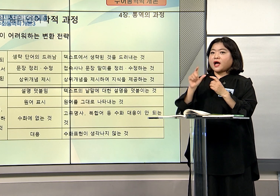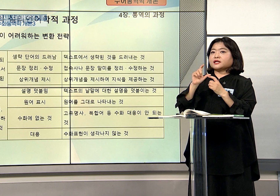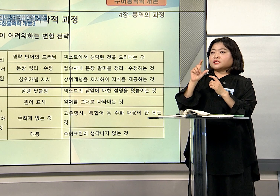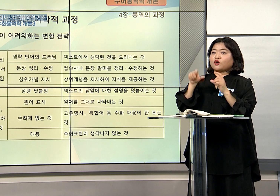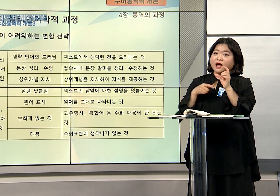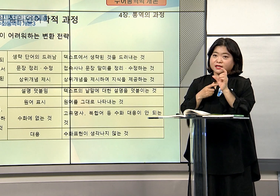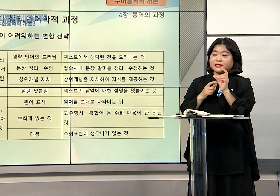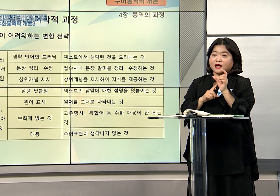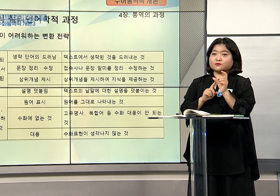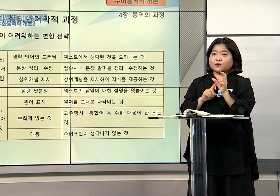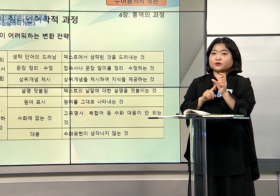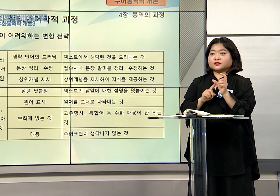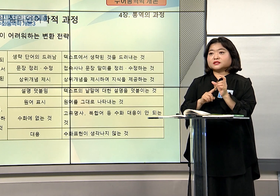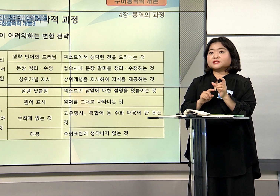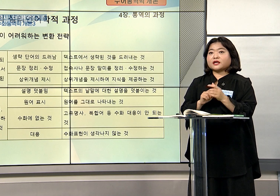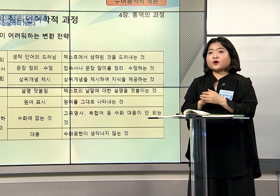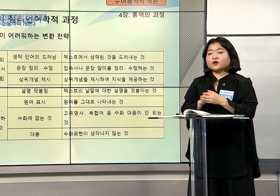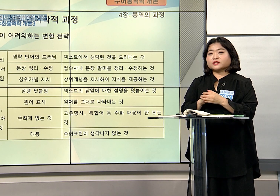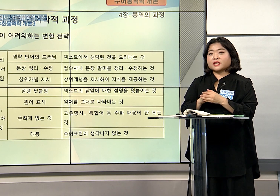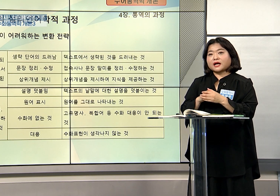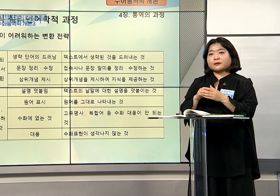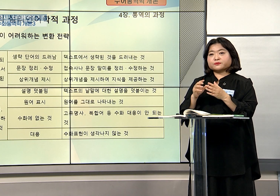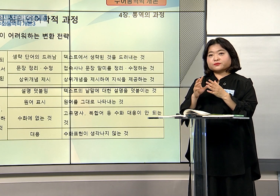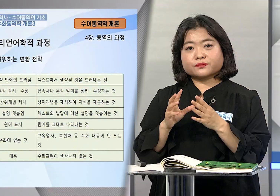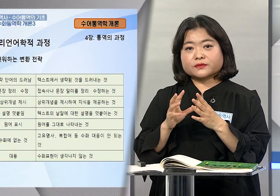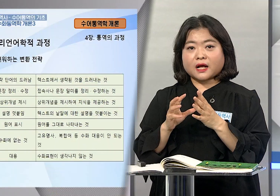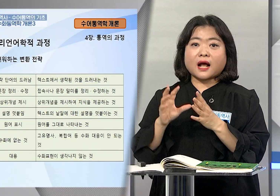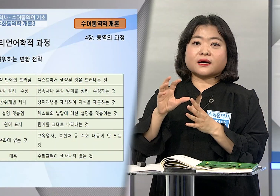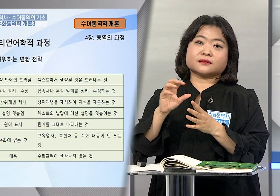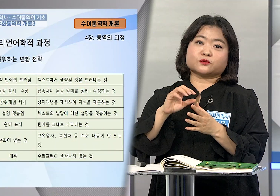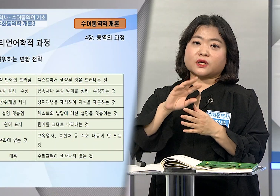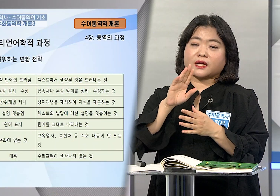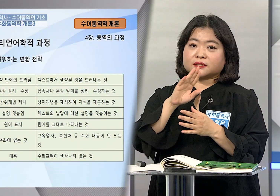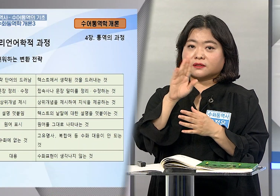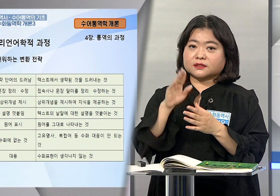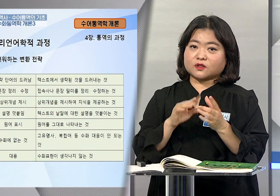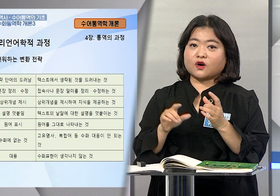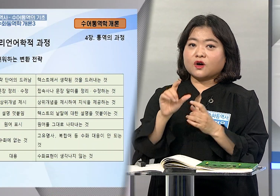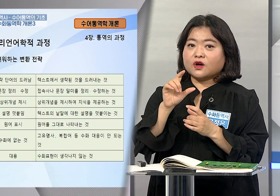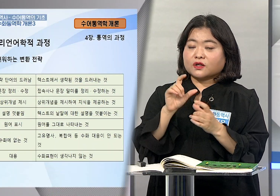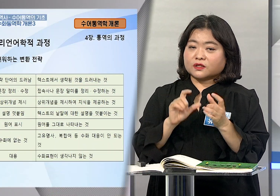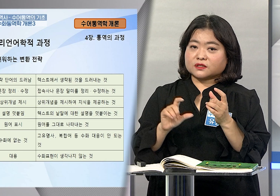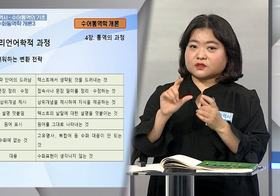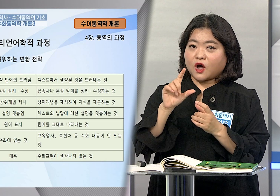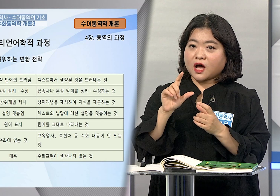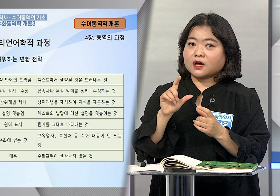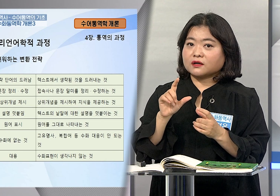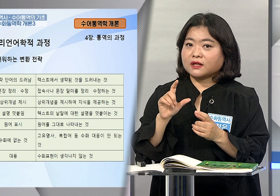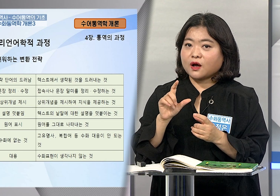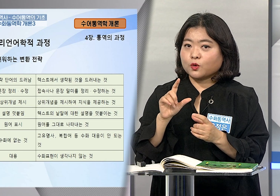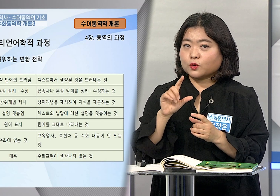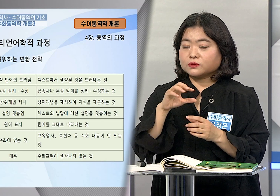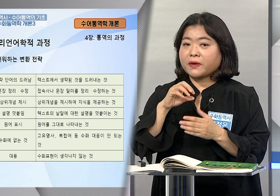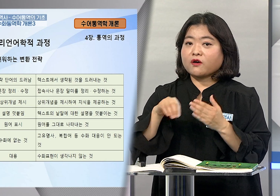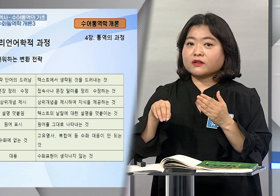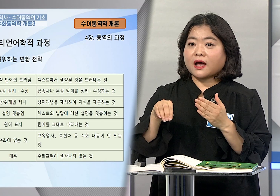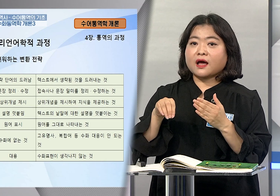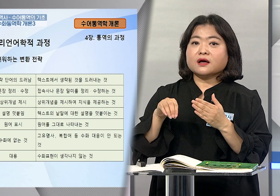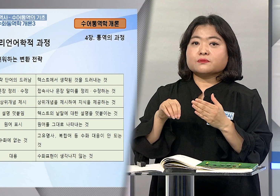더하기, 덜하기라는 표현 쓰는데요. 이렇게 감각 우리가 그거를 더하거나 혹은 빼거나